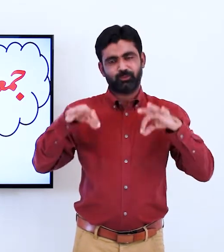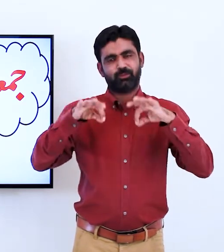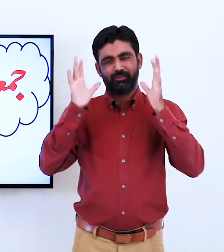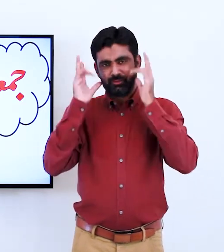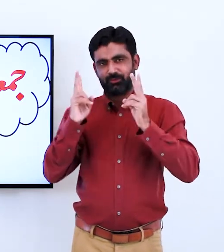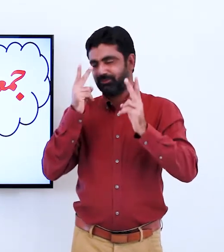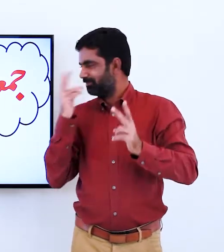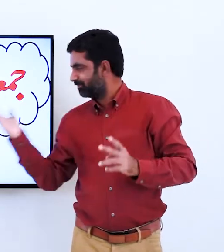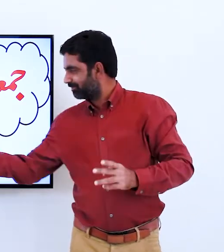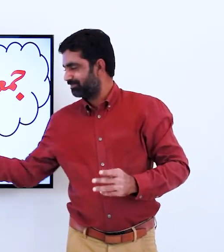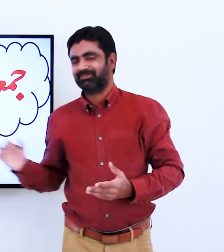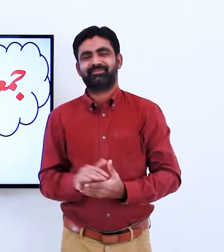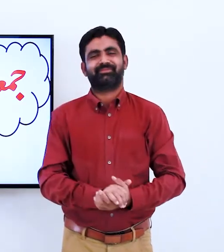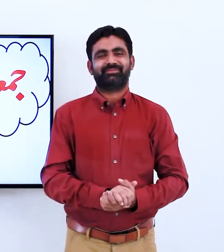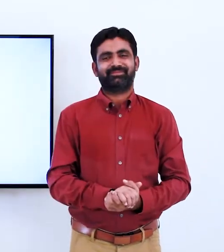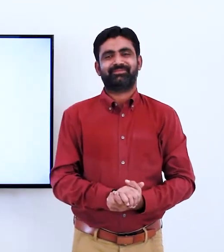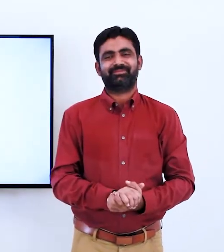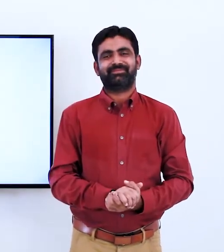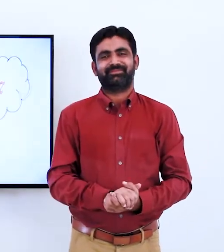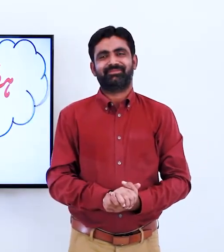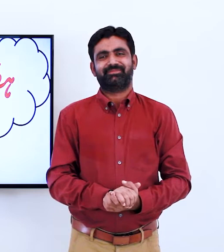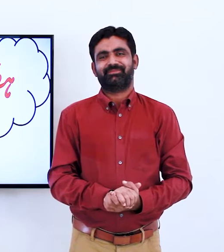खुशबू लगाते हैं और नमाज पढ़ते हैं।